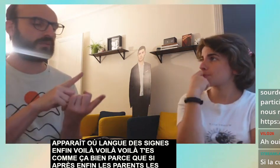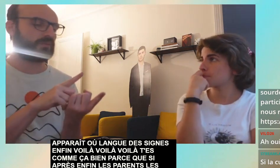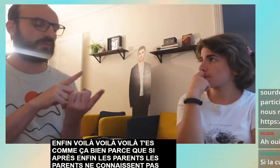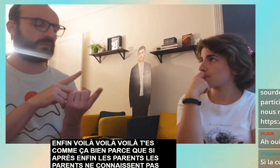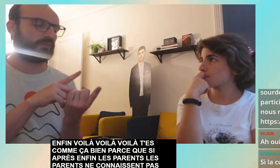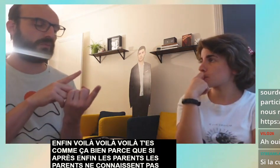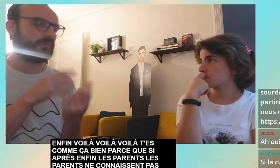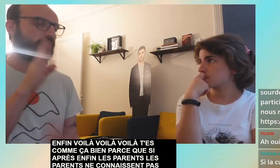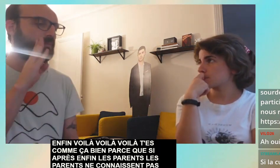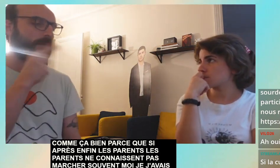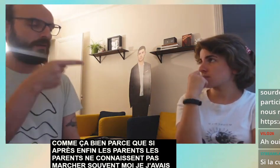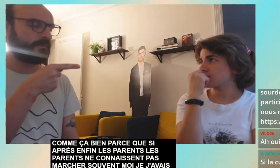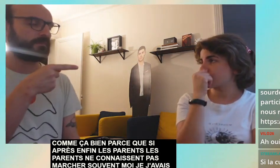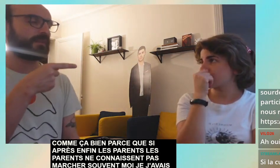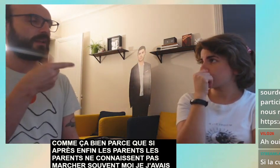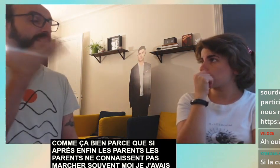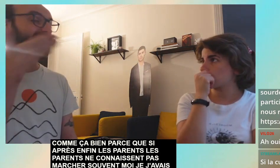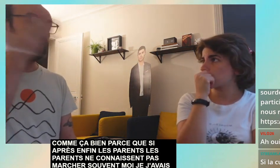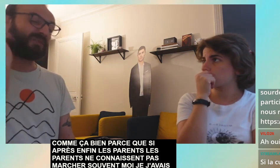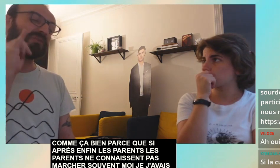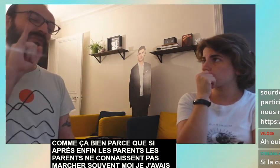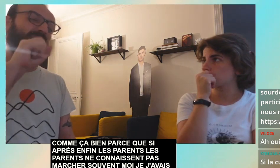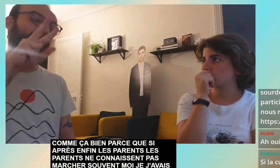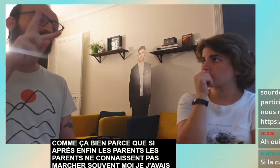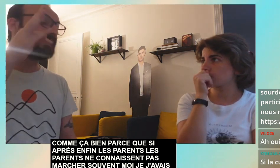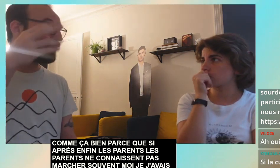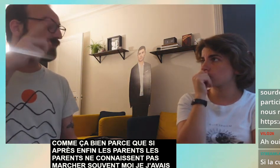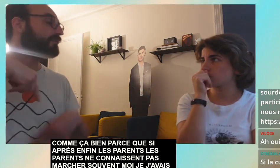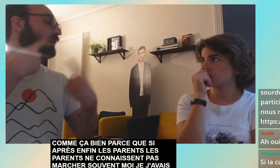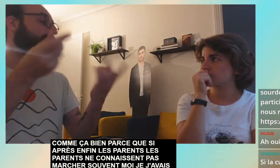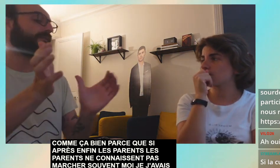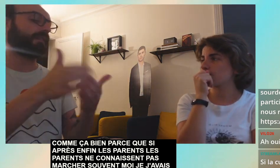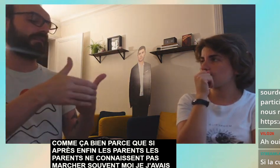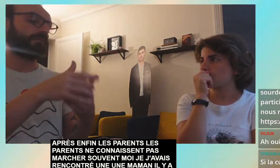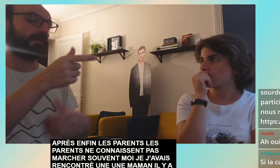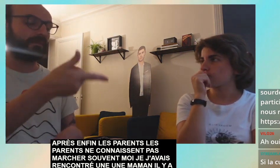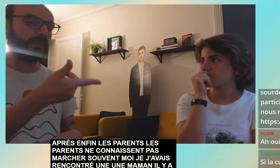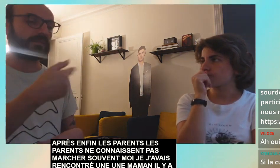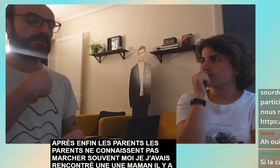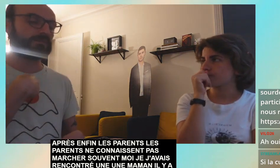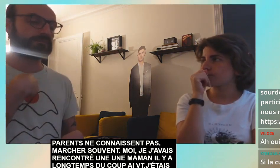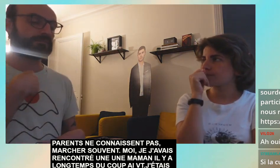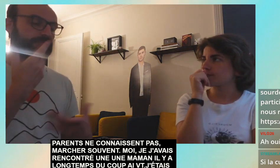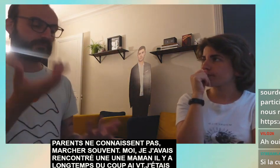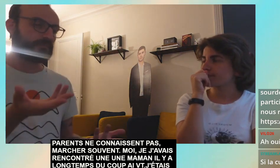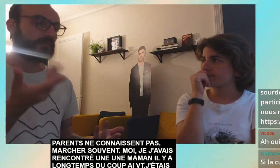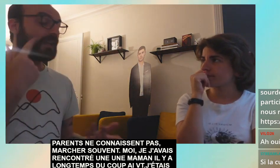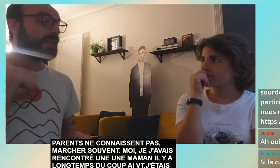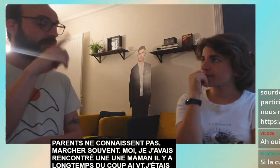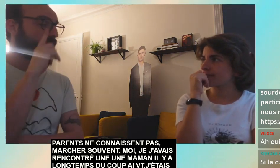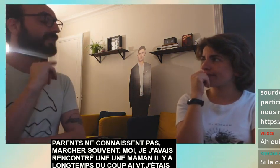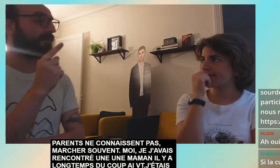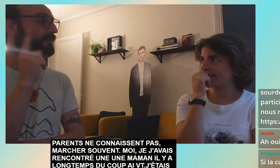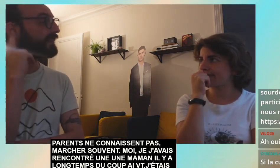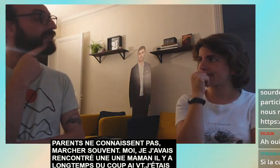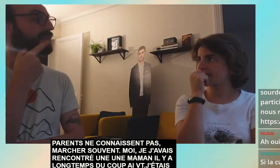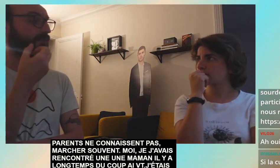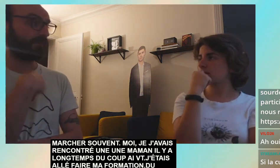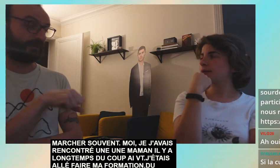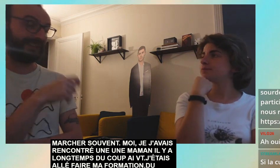une maman, il y a longtemps, du coup, à IVT, j'étais allé faire ma formation. Du coup, sa fille était sourde, donc elle est